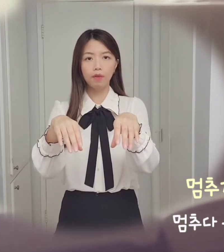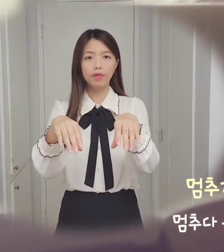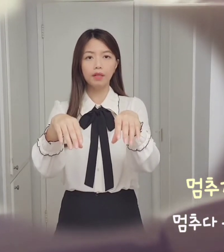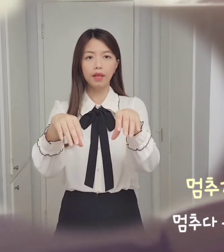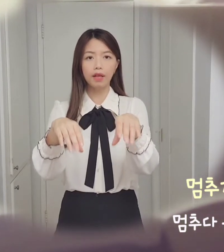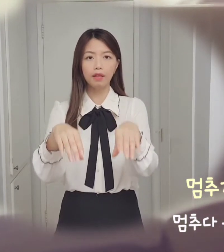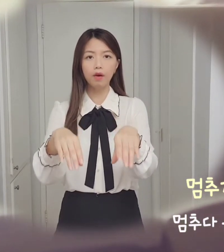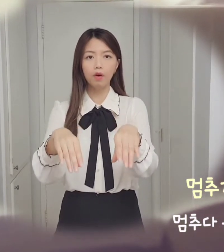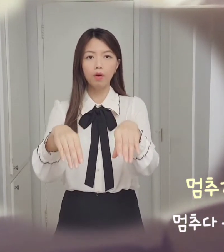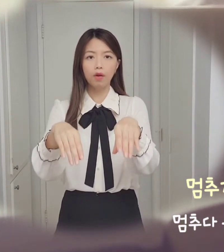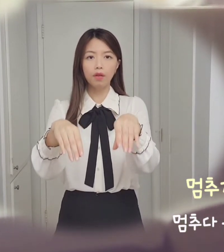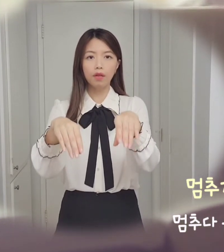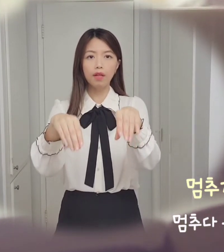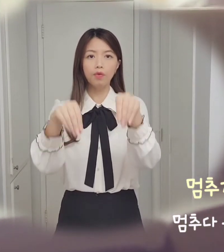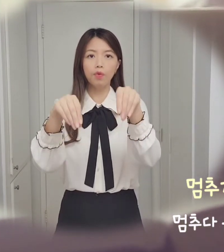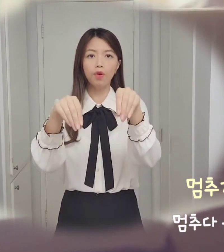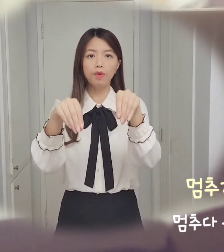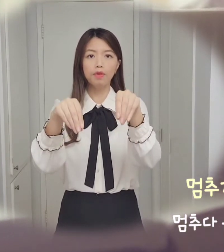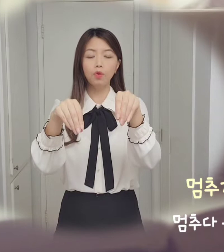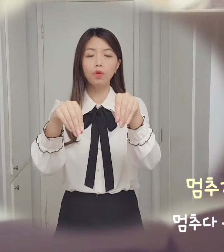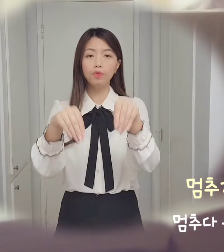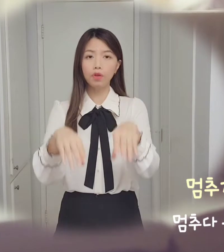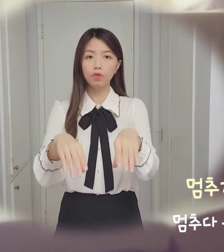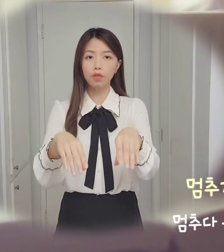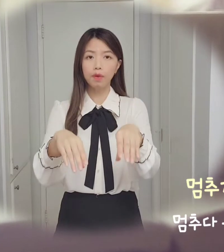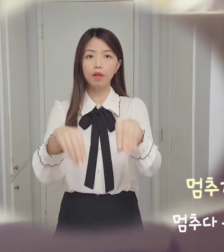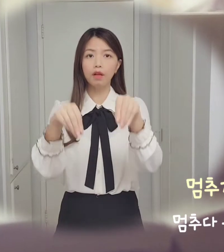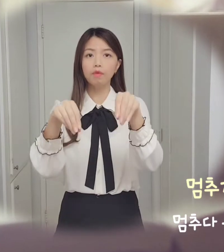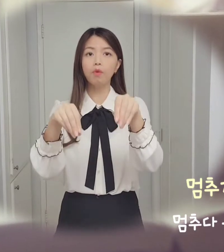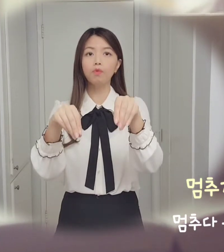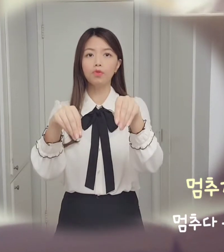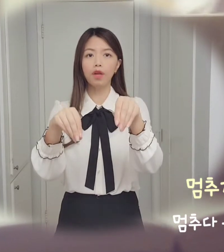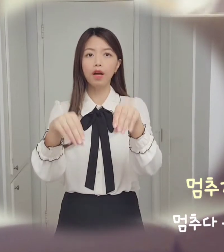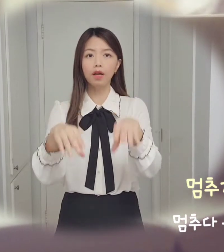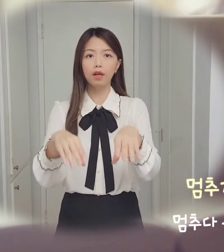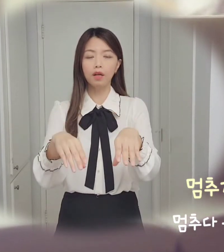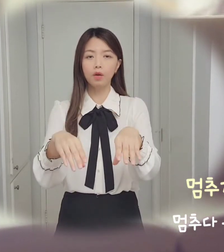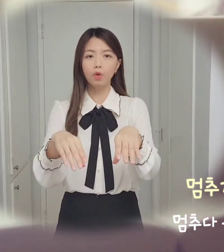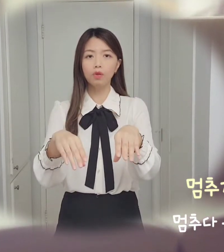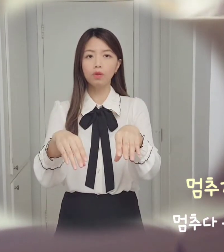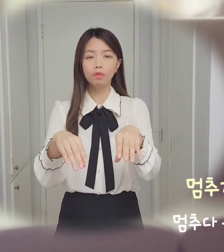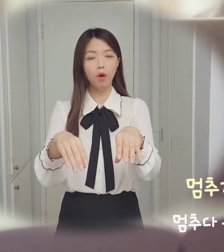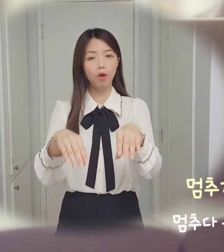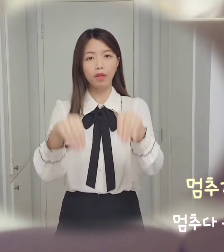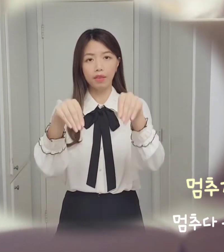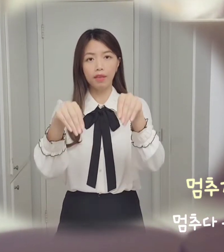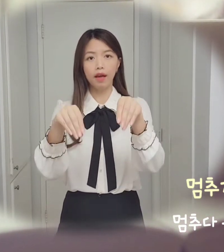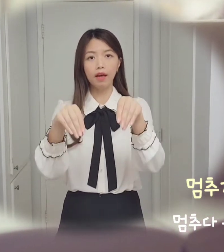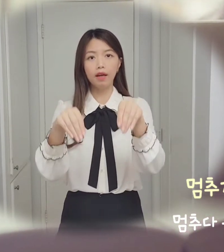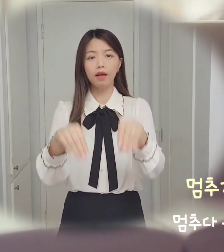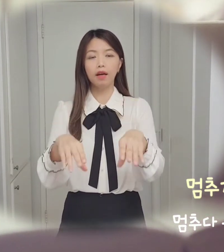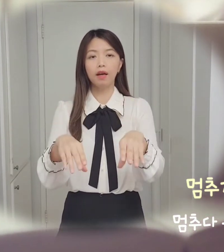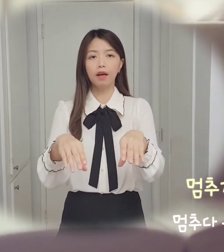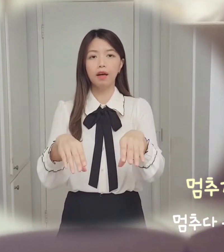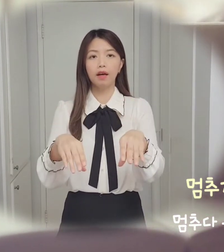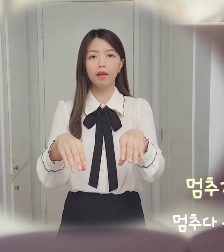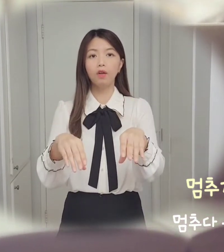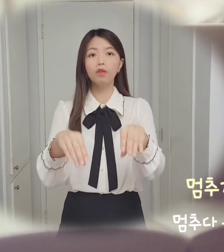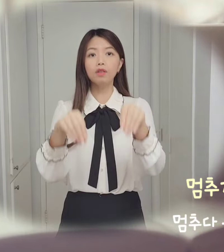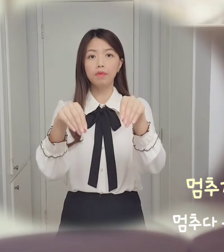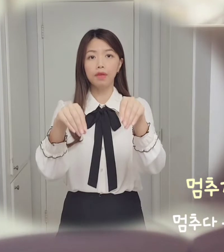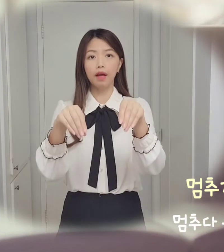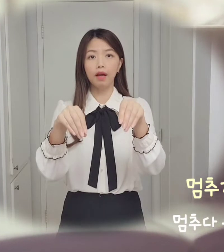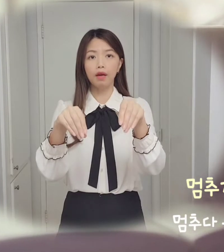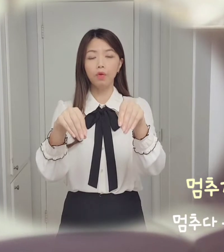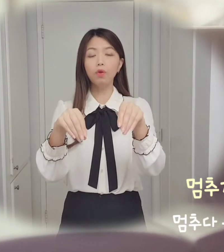이렇게 내민 상태에서 살짝 위로 올리면서 손을 붙여주시면 멈추다 혹은 병이 낫다